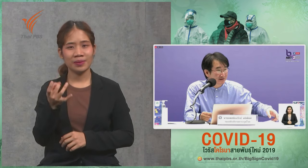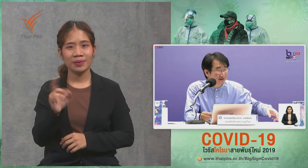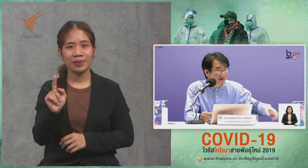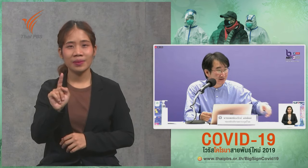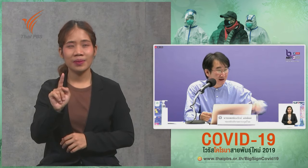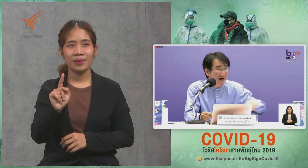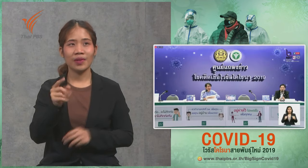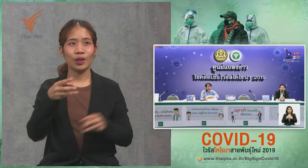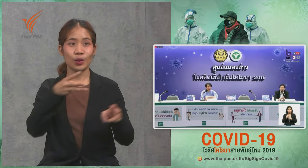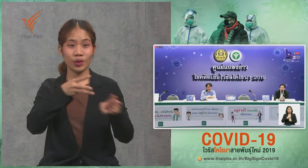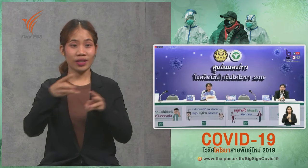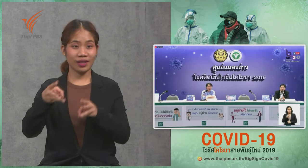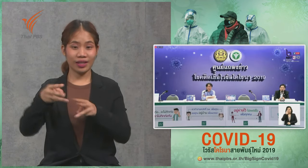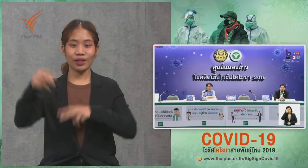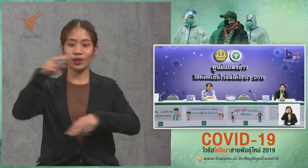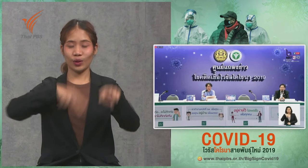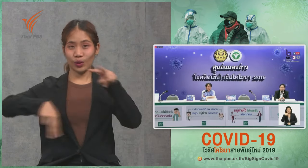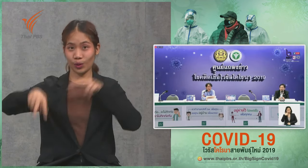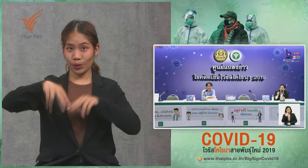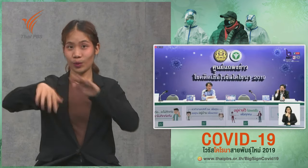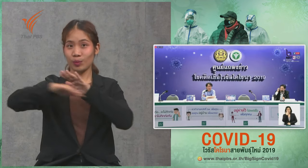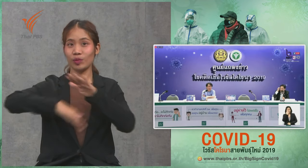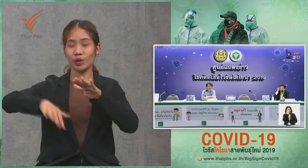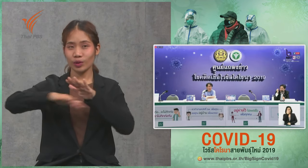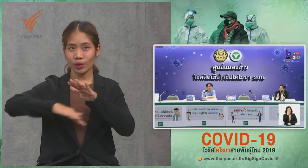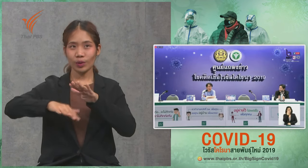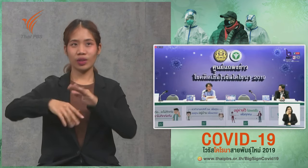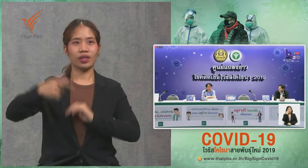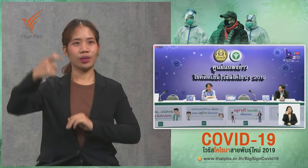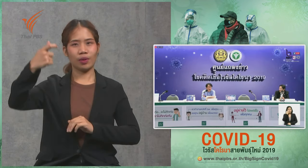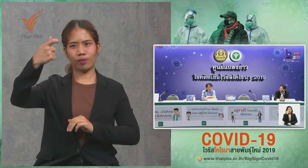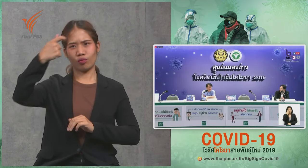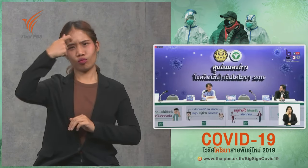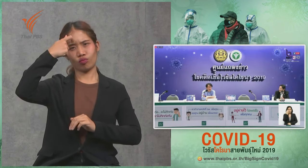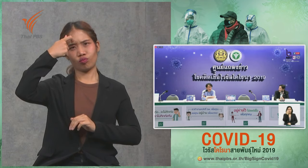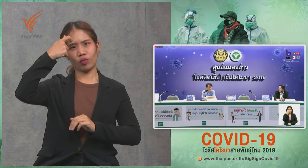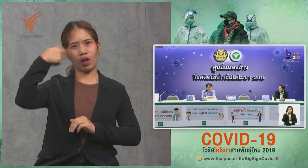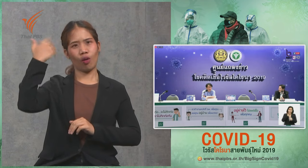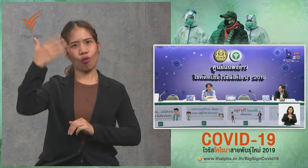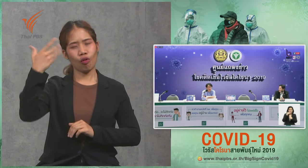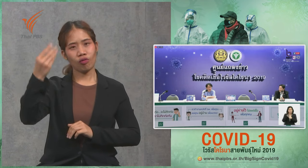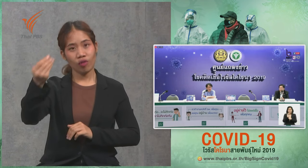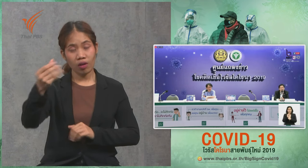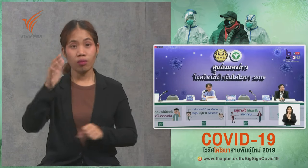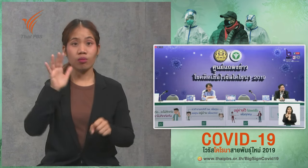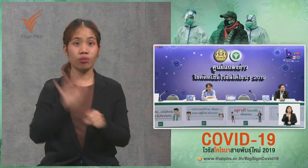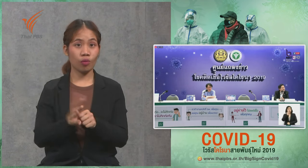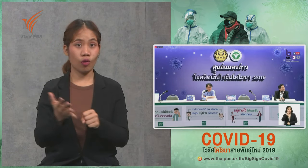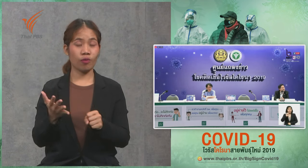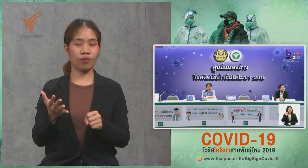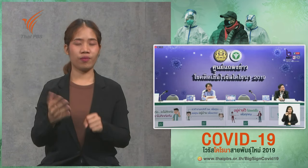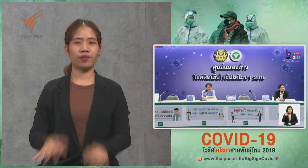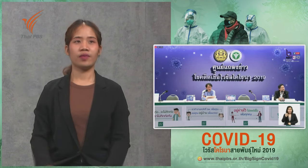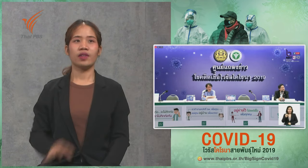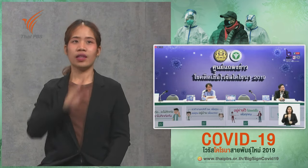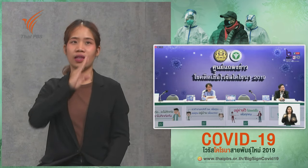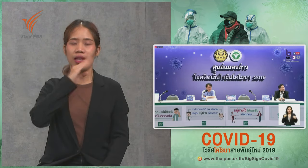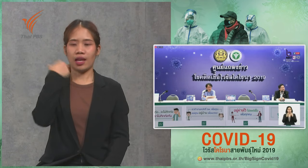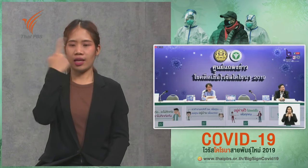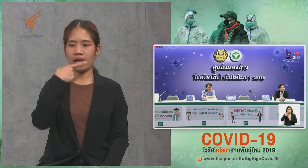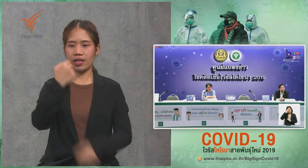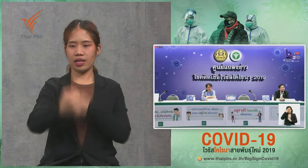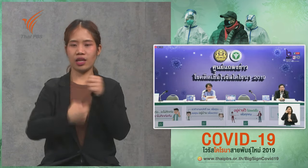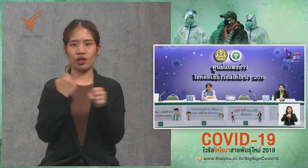วัดไข้อย่างเดียวเนี่ย อย่างเดียวนะครับ เพียงพอไหมครับท่าน ครับก็ในผู้ป่วยที่เป็นผู้ใหญ่น